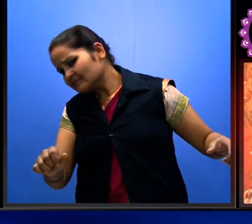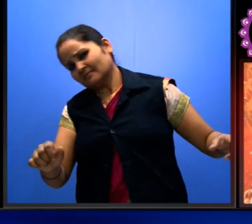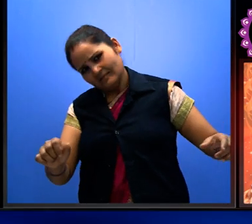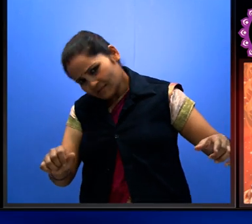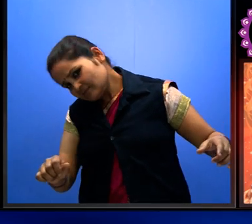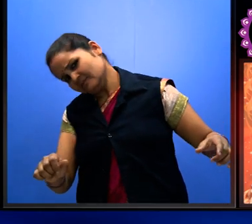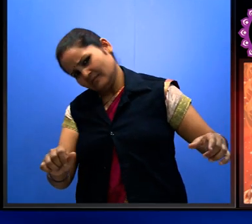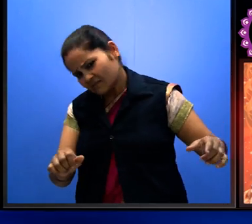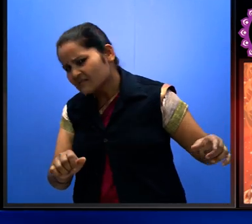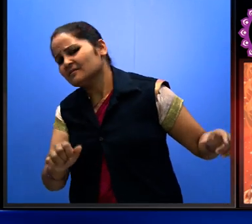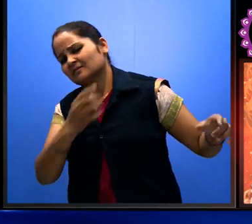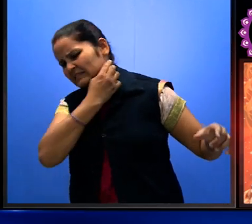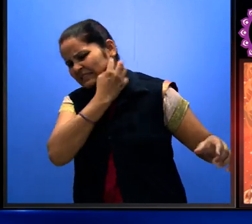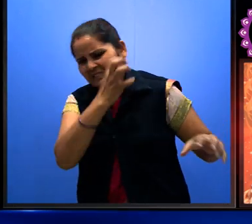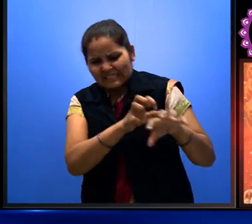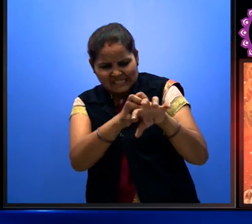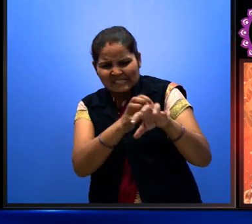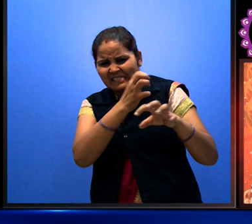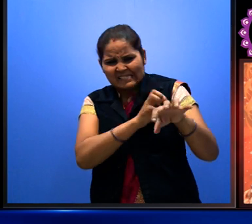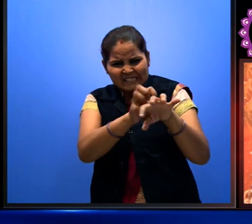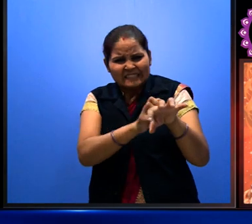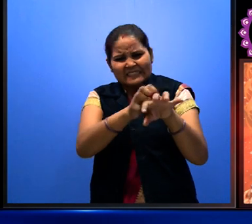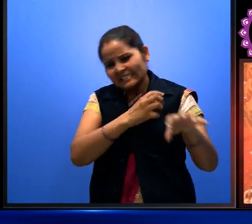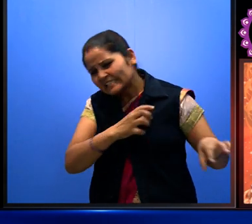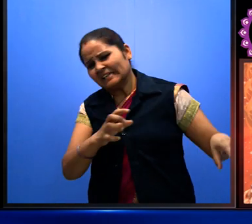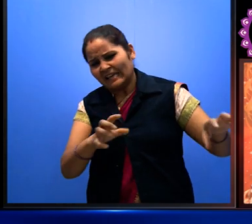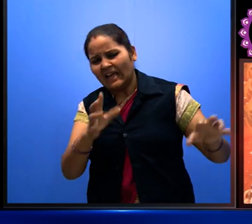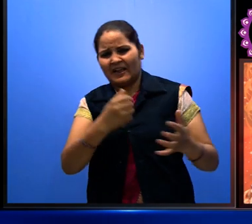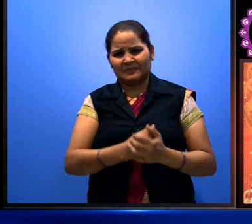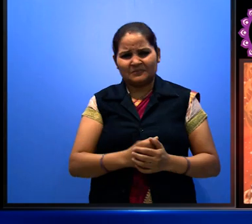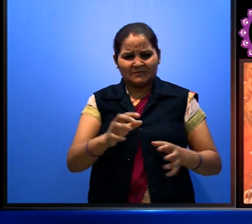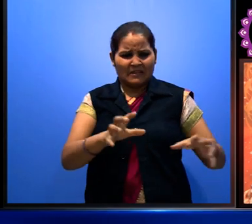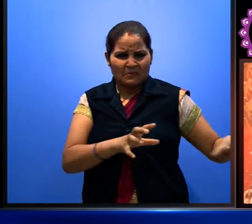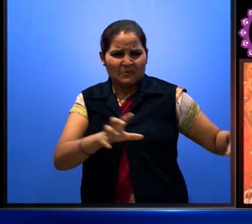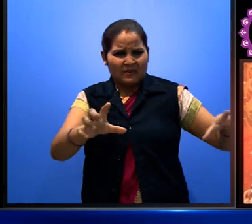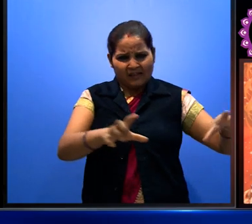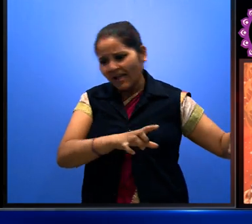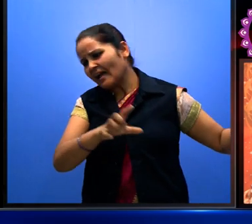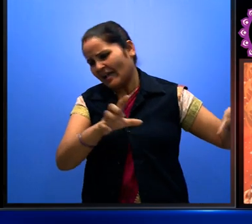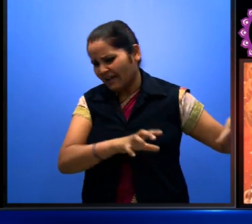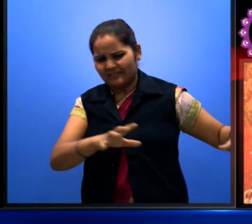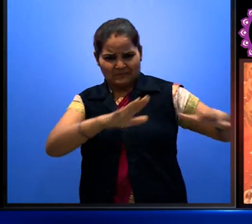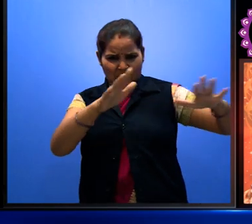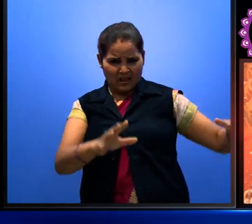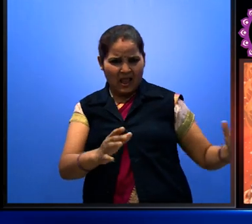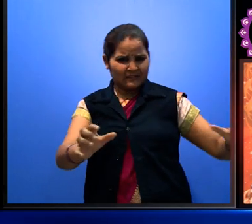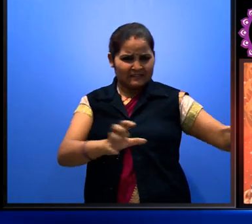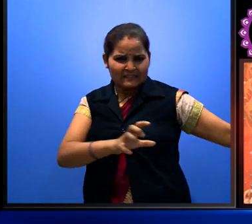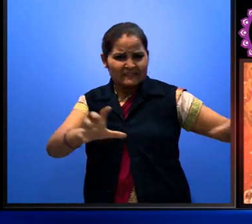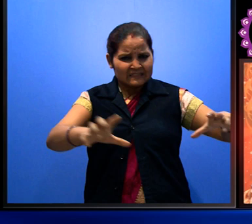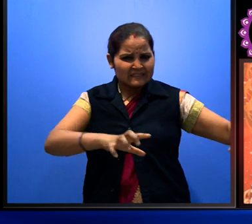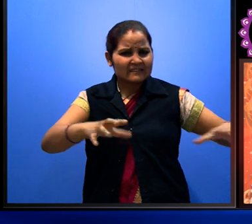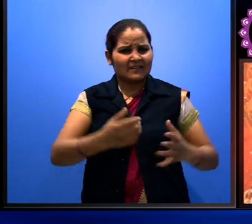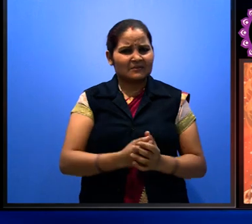गर्दन रगड़ना शुरू किया, तो बुढ़िया का खटिया हिलने लगा। जैसे ही